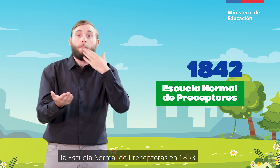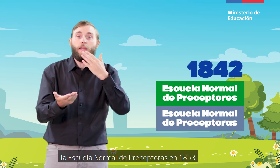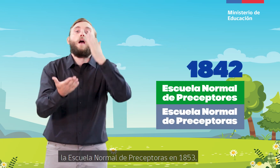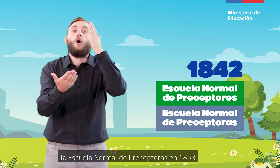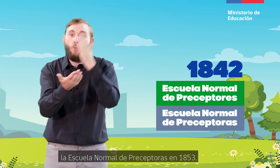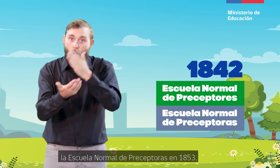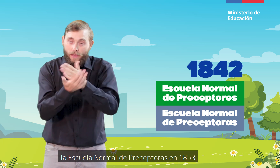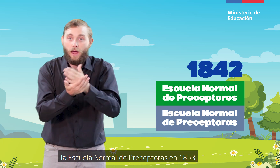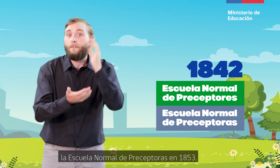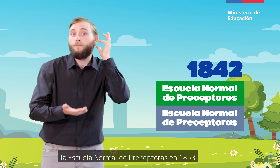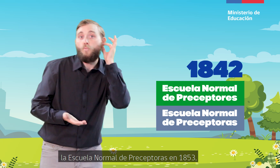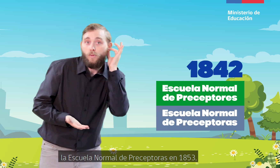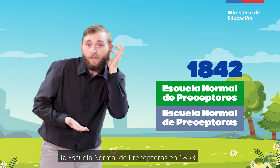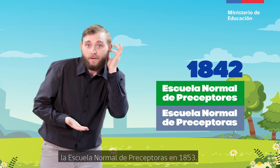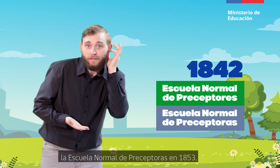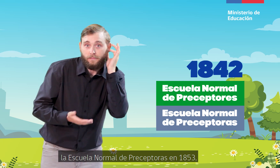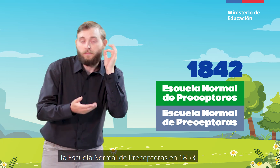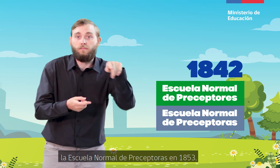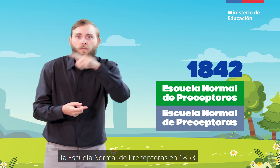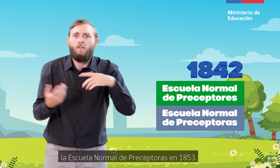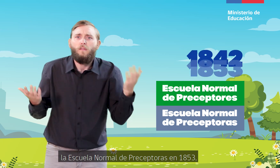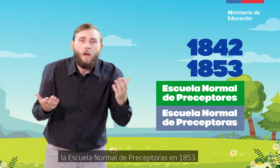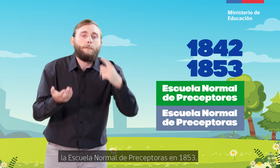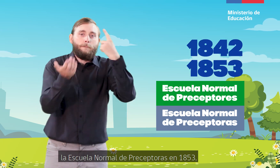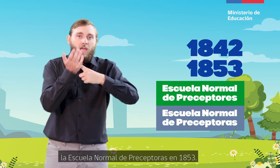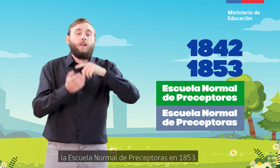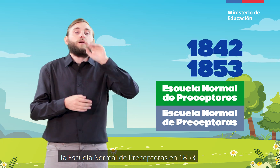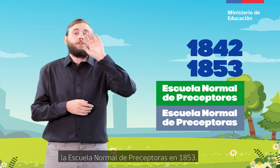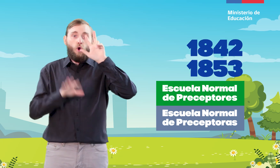la Escuela Normal de Preceptoras en 1853,